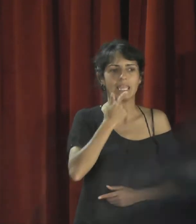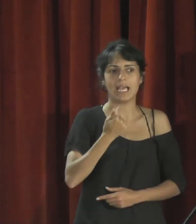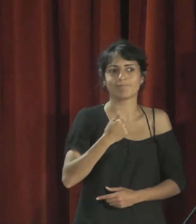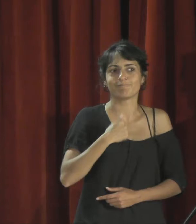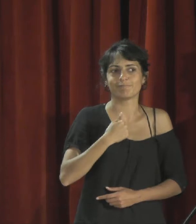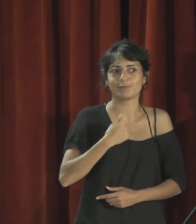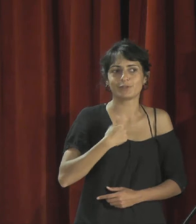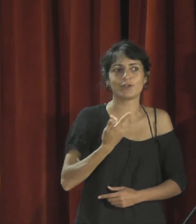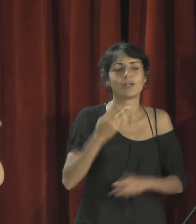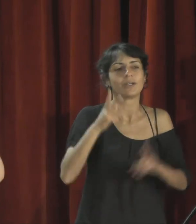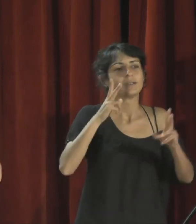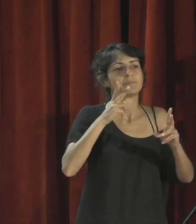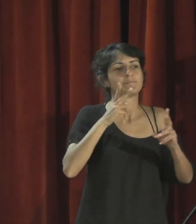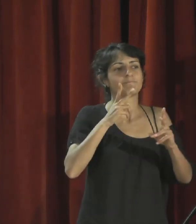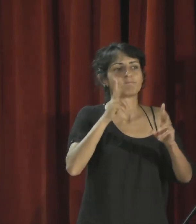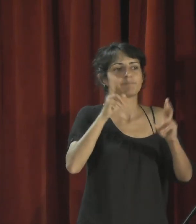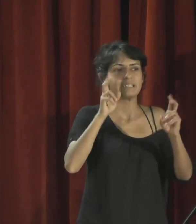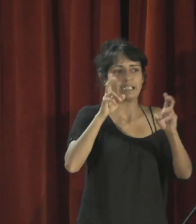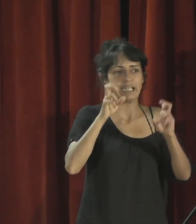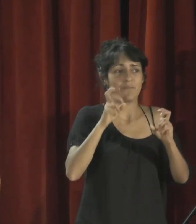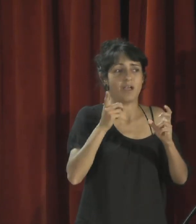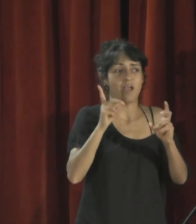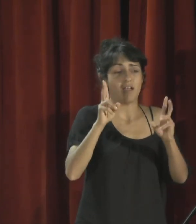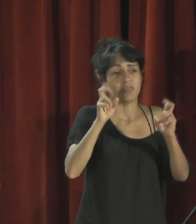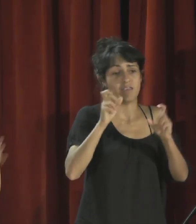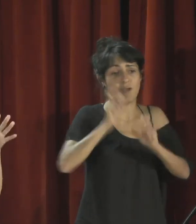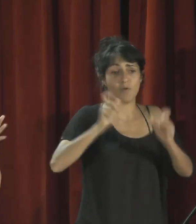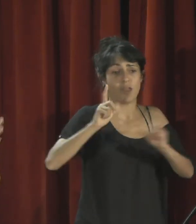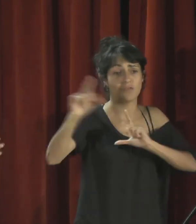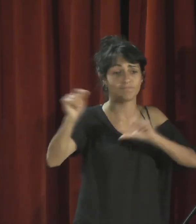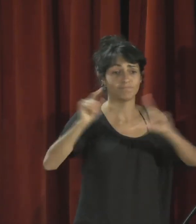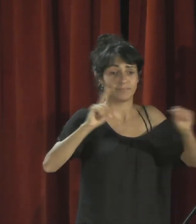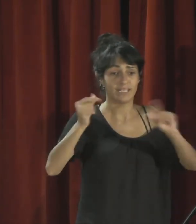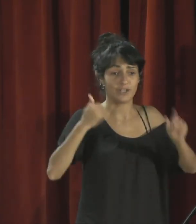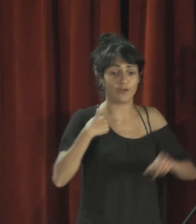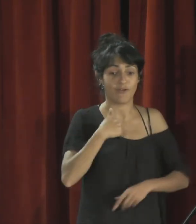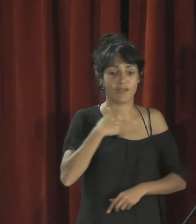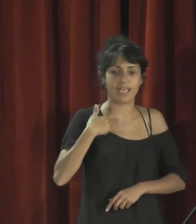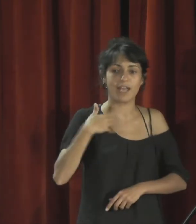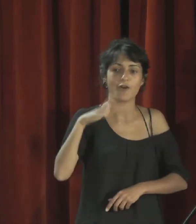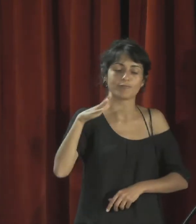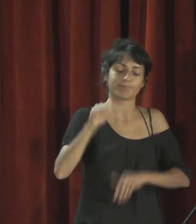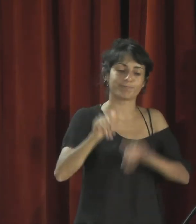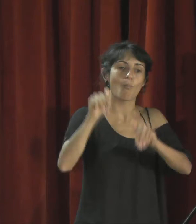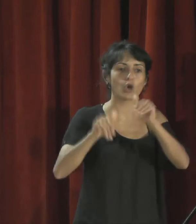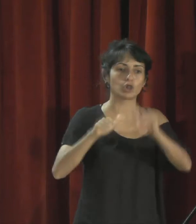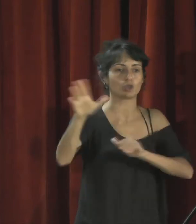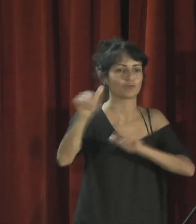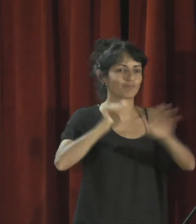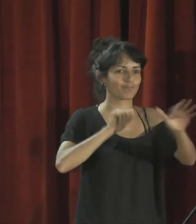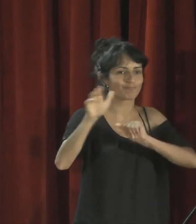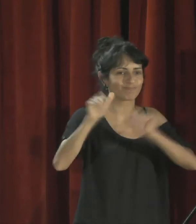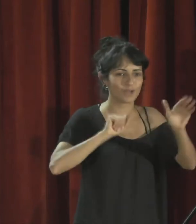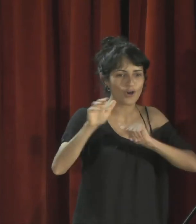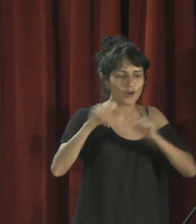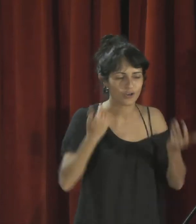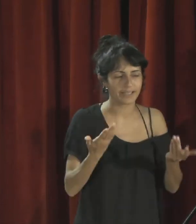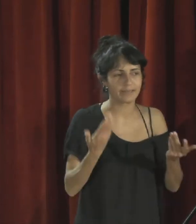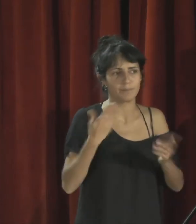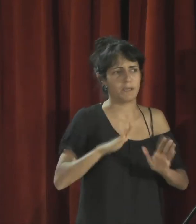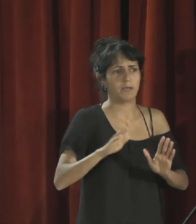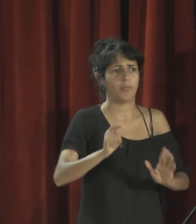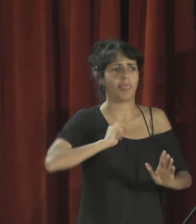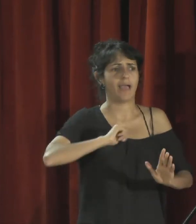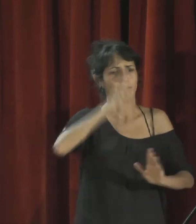dificultades do sector para apañar un puñado de votos. Eu penso que é unha mágoa que non aproveitar as